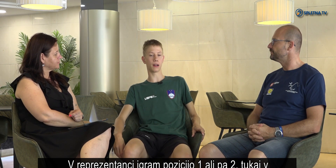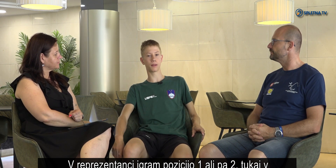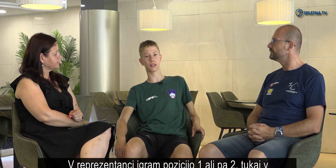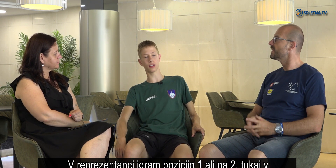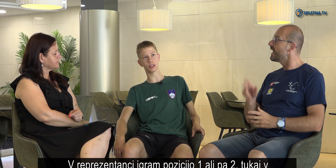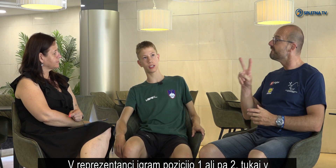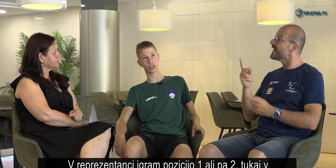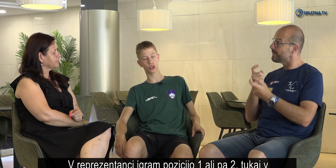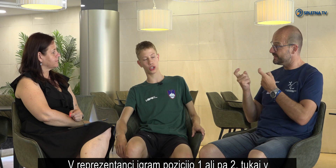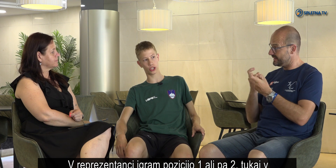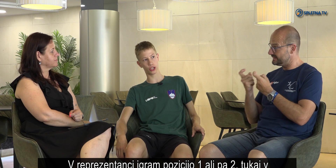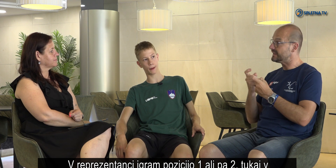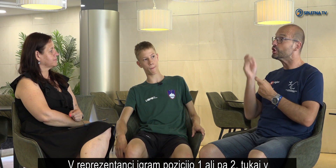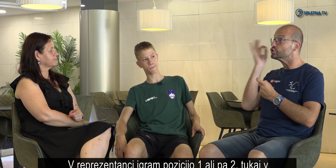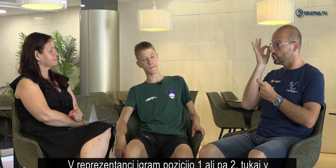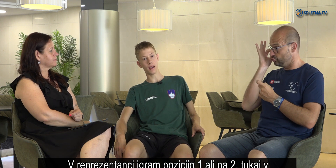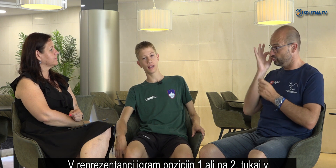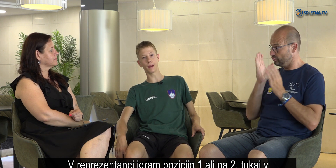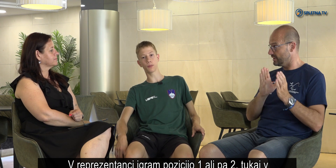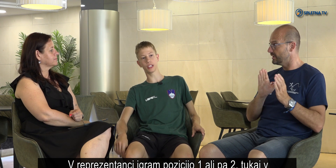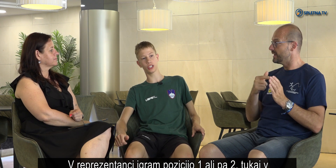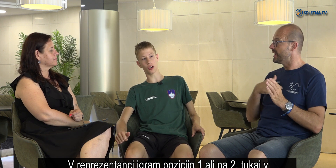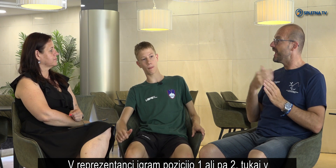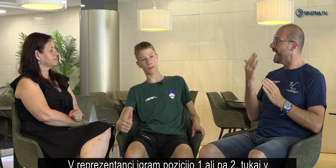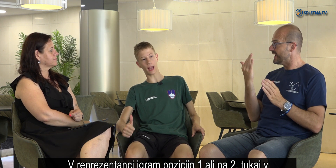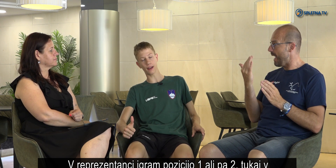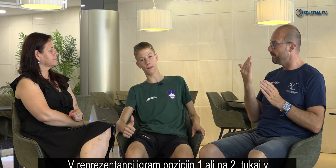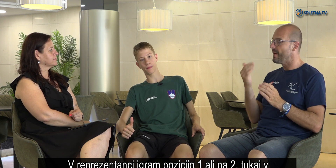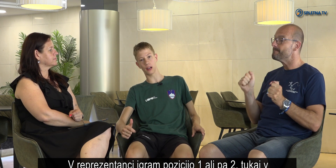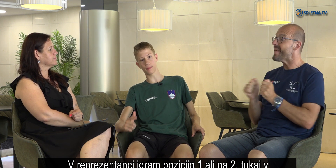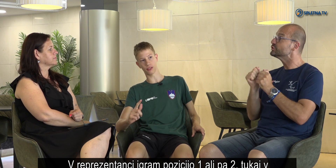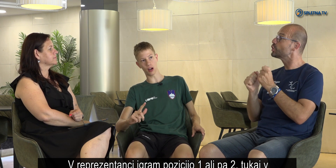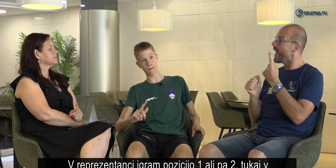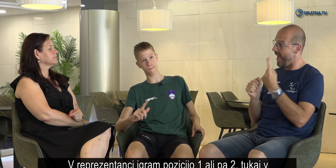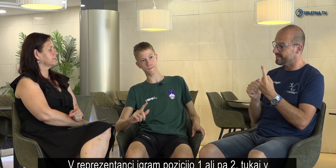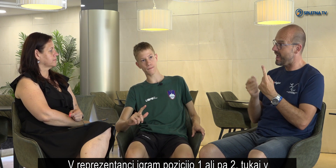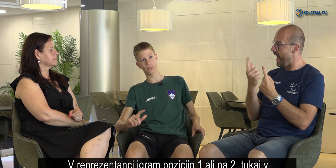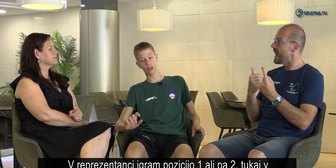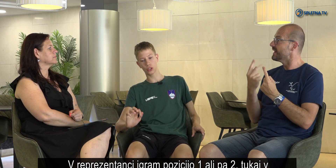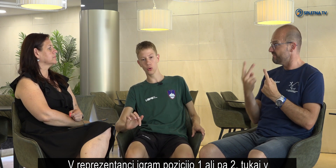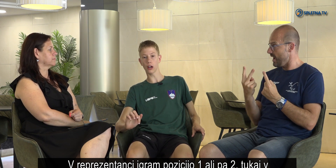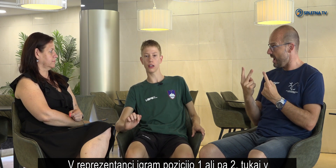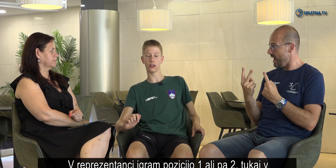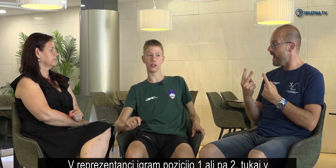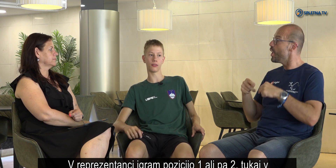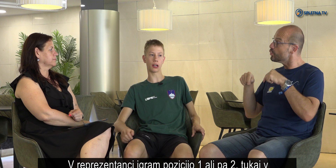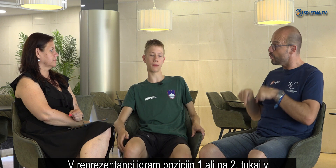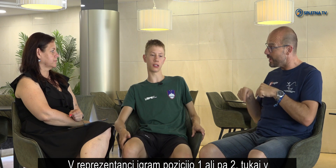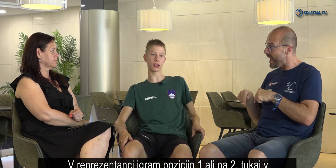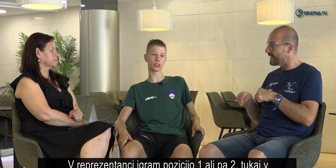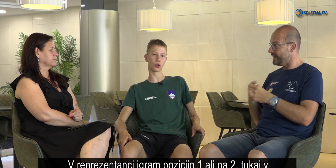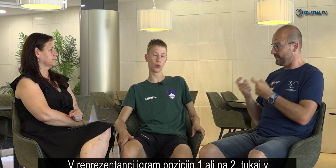gluhih? V reprezentanci slišečih igram pozicijo 1 ali pa 2. Tukaj